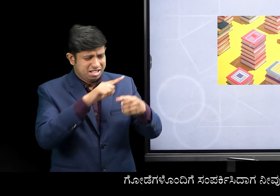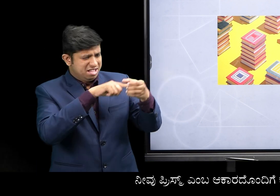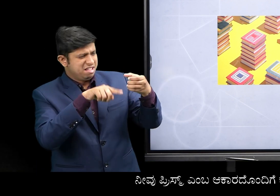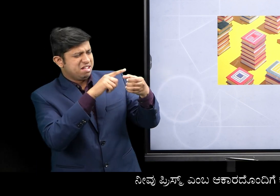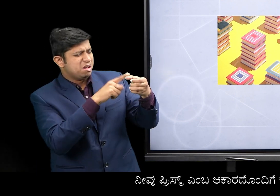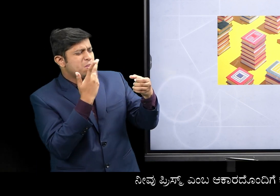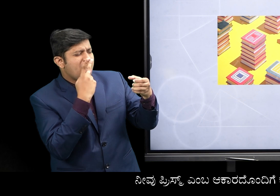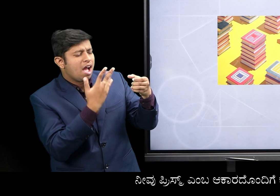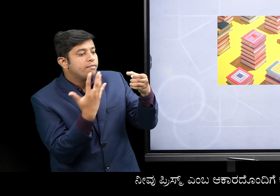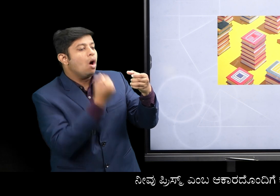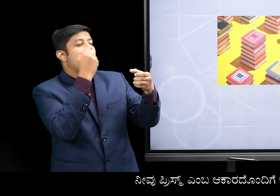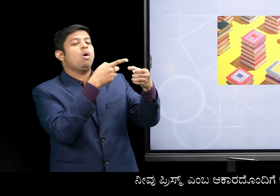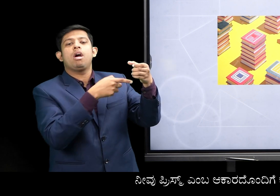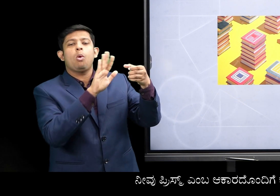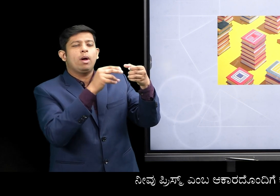ನೀವು ಪ್ರಿಸಂ ಎಂಬ ಆಕಾರದೊಂದಿಗೆ ಕೊನೆಗೊಳ್ಳುತ್ತೀರಿ.